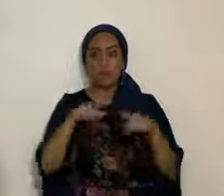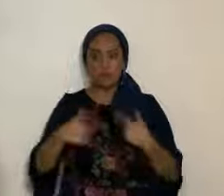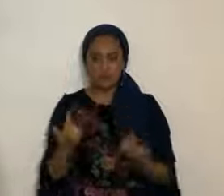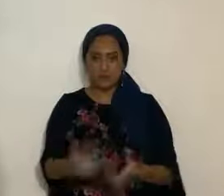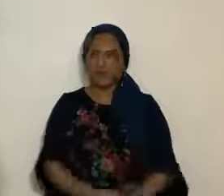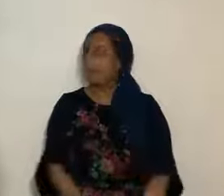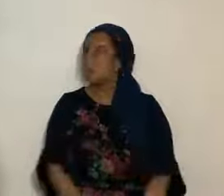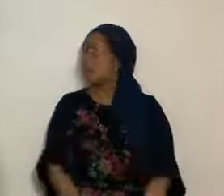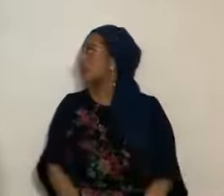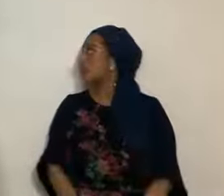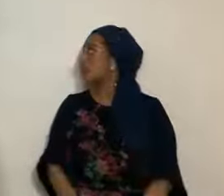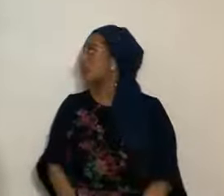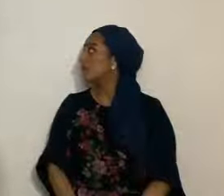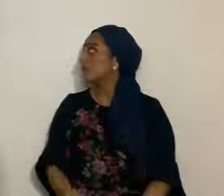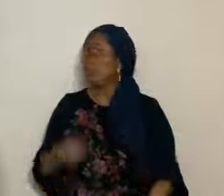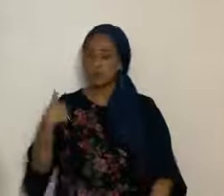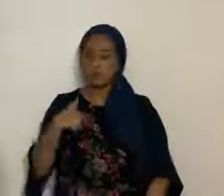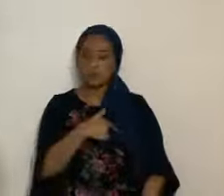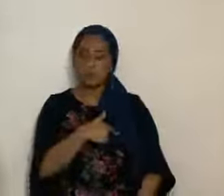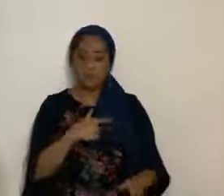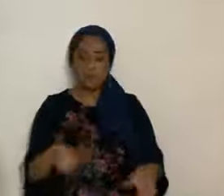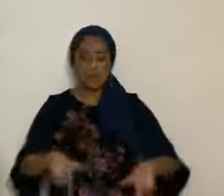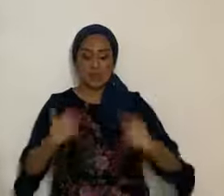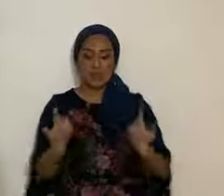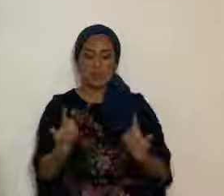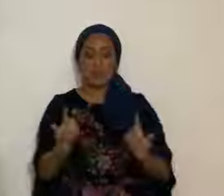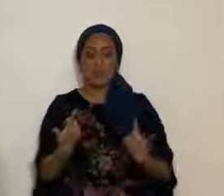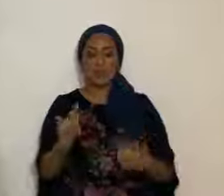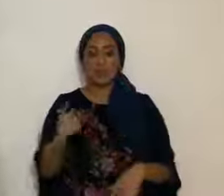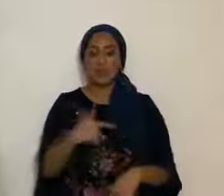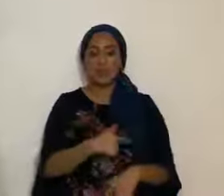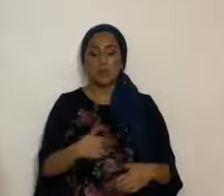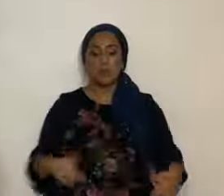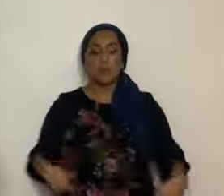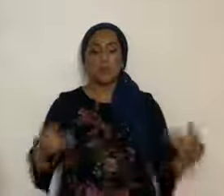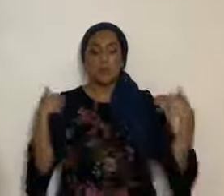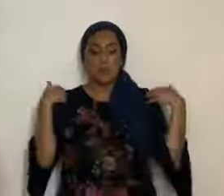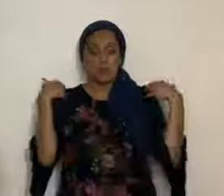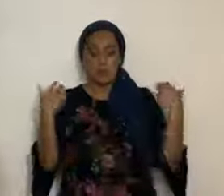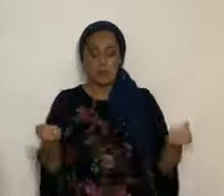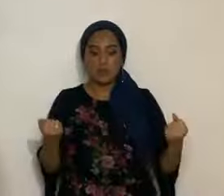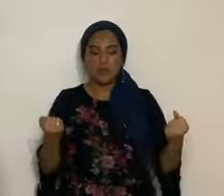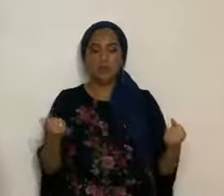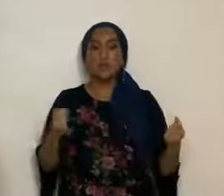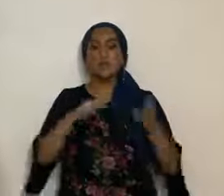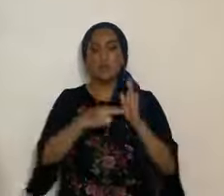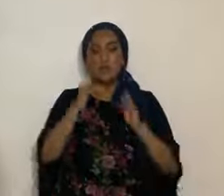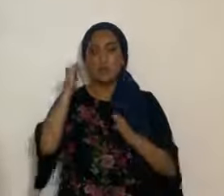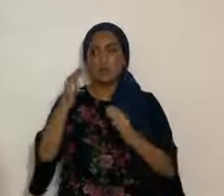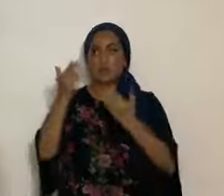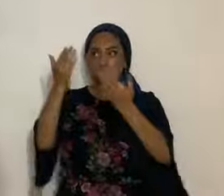Que el simple hecho de estar vivos, el simple hecho de estar sanos, ya es que el Eterno está extendiendo su compasión sobre